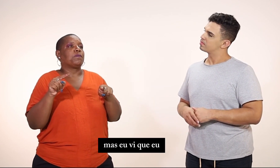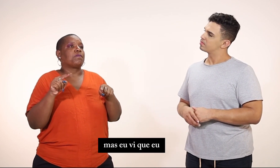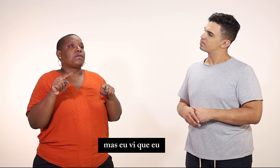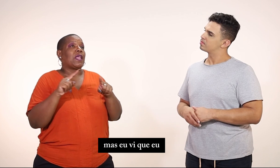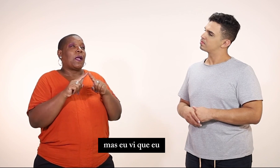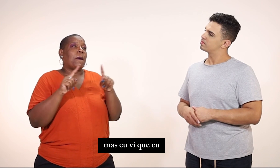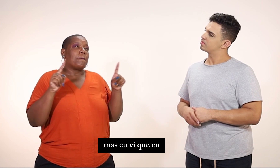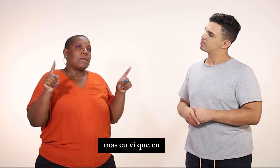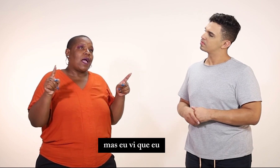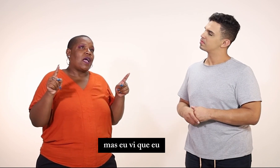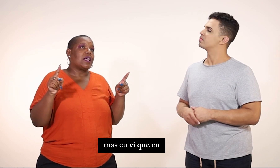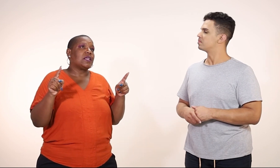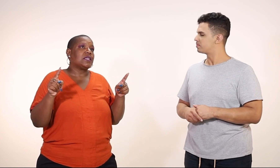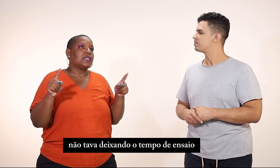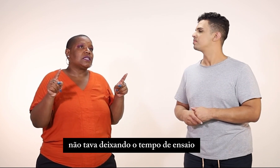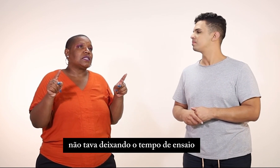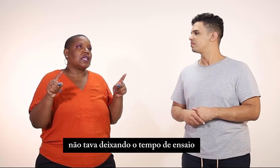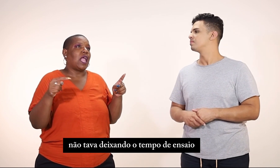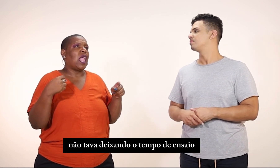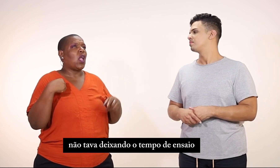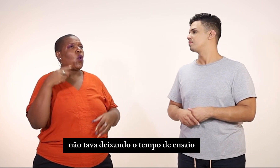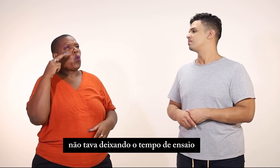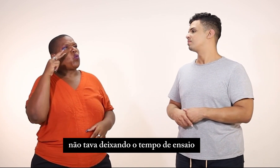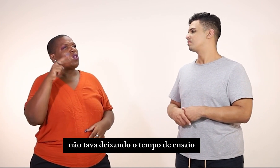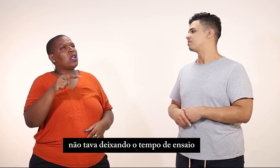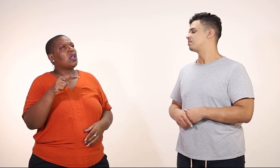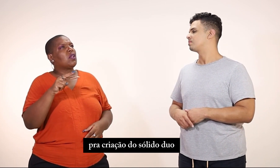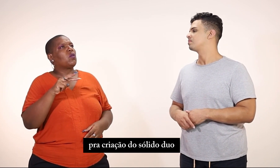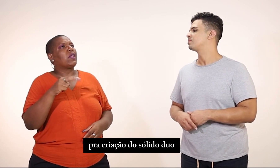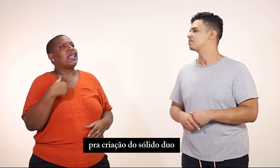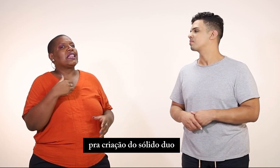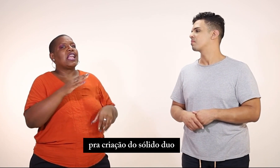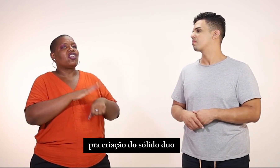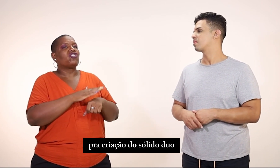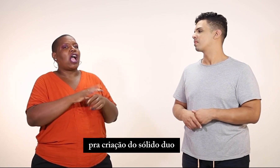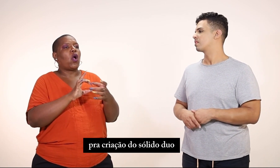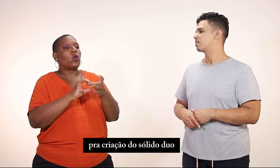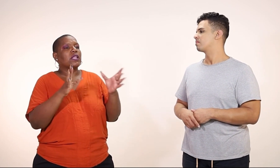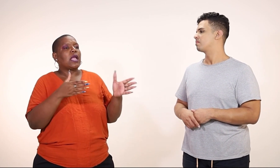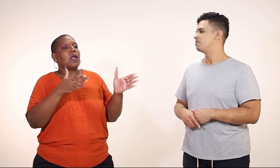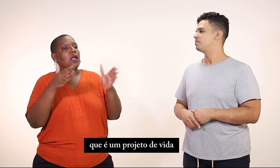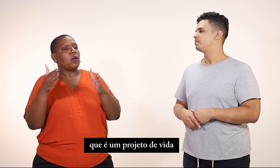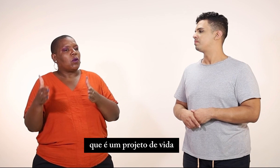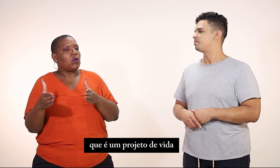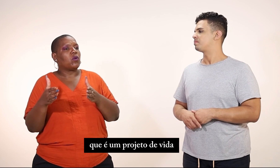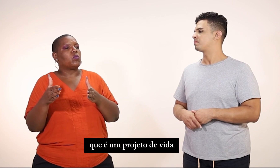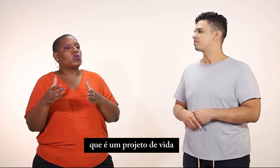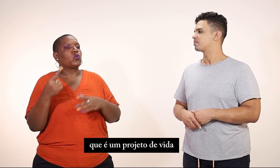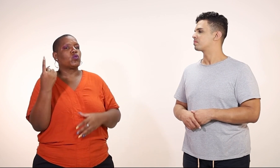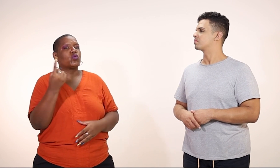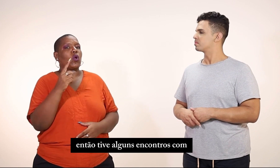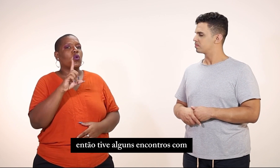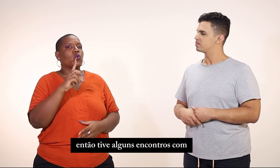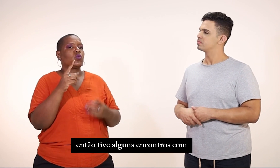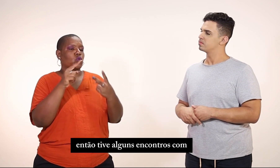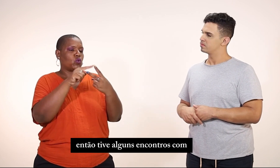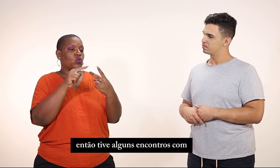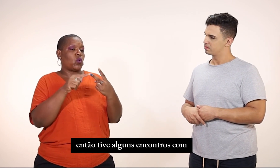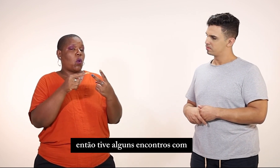Mas eu vi que eu não tava deixando o tempo de ensaio pra criação do solo e do duo, que é um projeto de vida. Então tive alguns